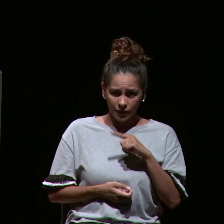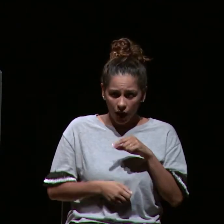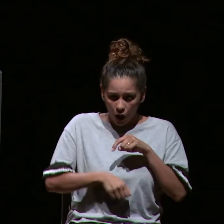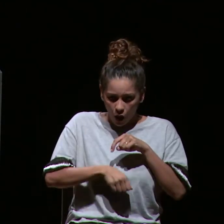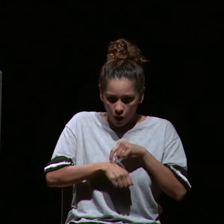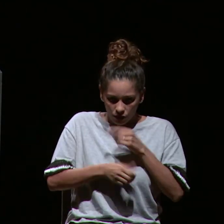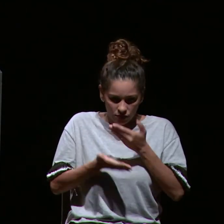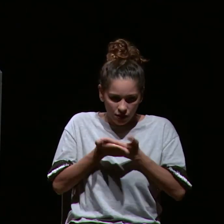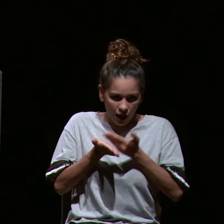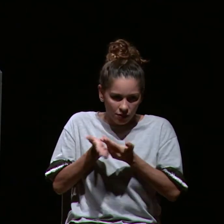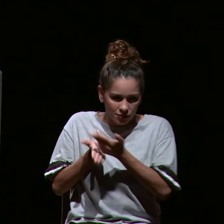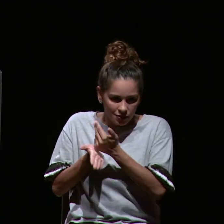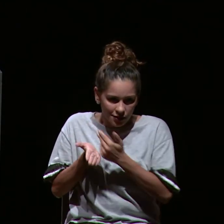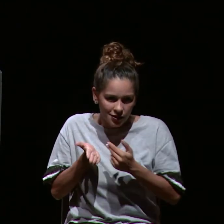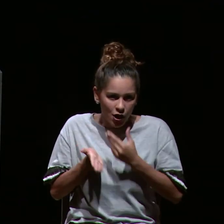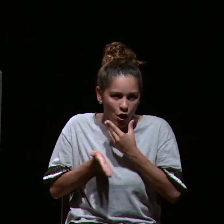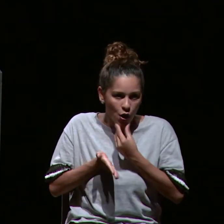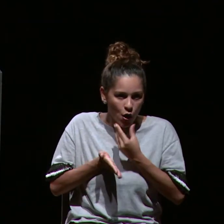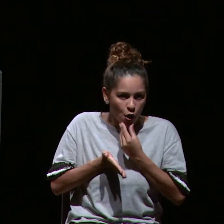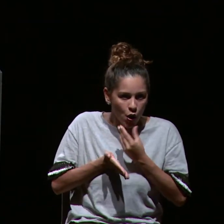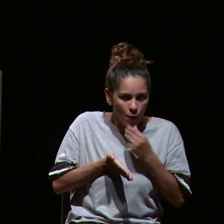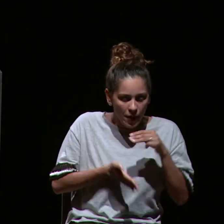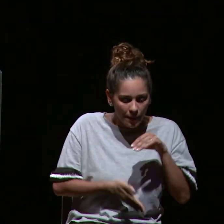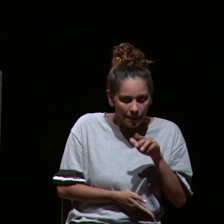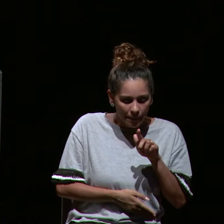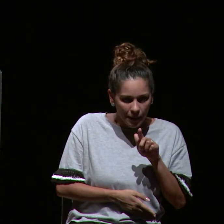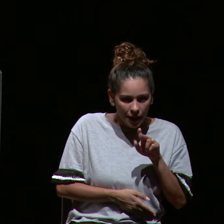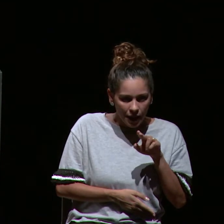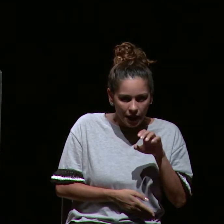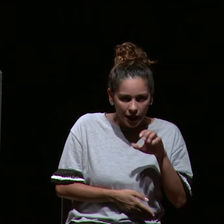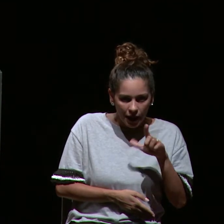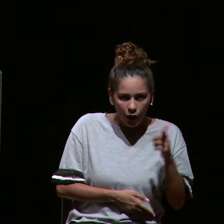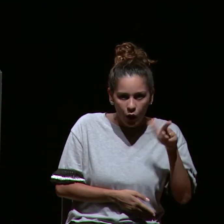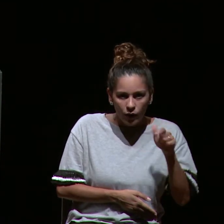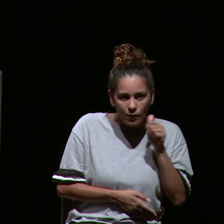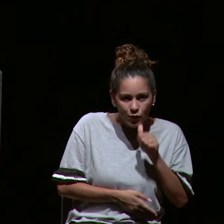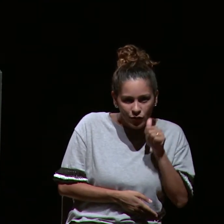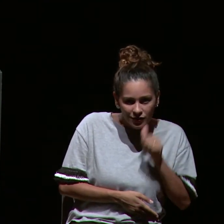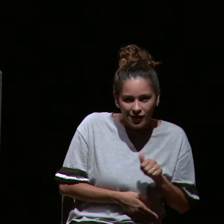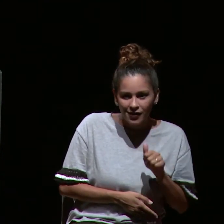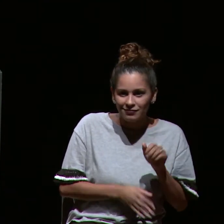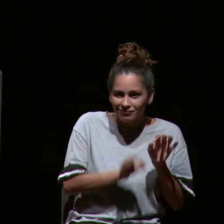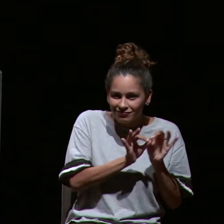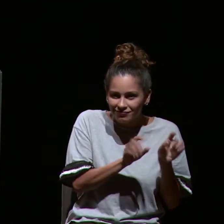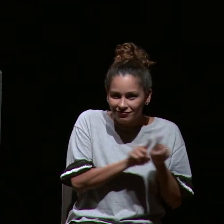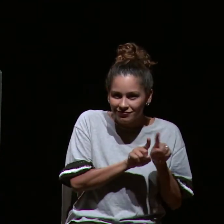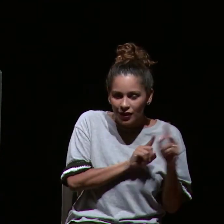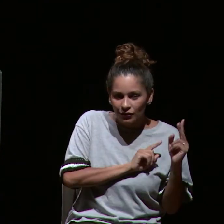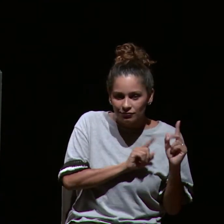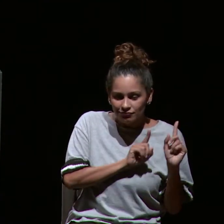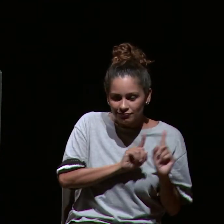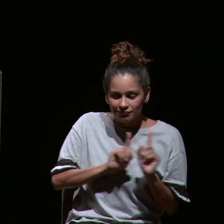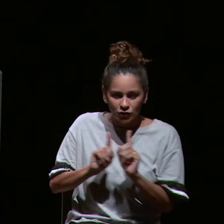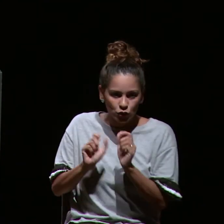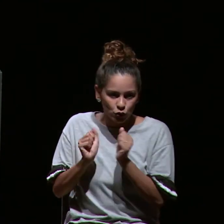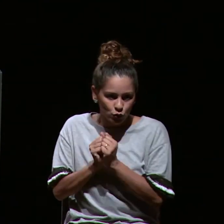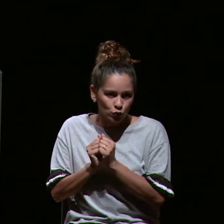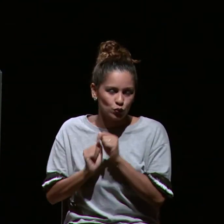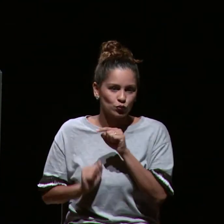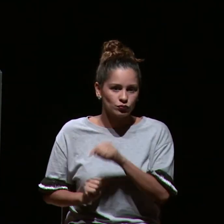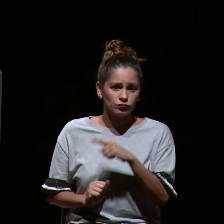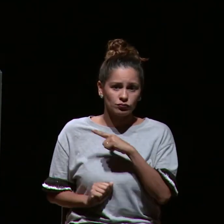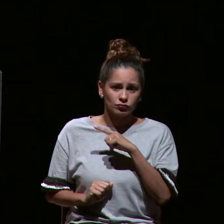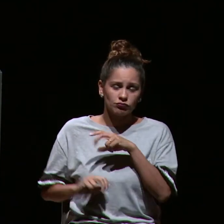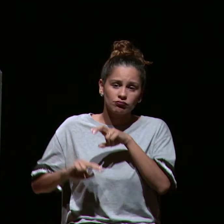e senhor Dom Miguel. A sinhazinha, Dona Concepção, minha sinhá, e eu íamos também. Eu permaneci o tempo todo que durava a